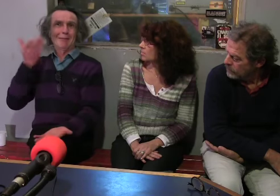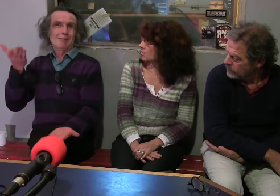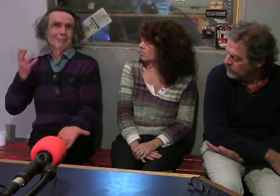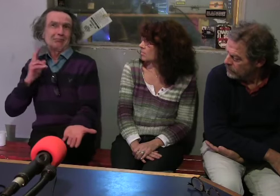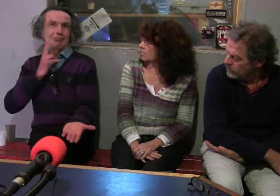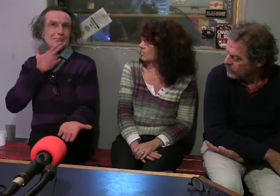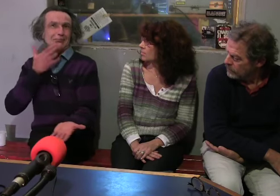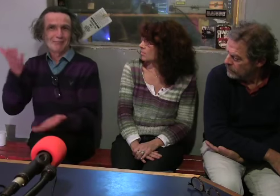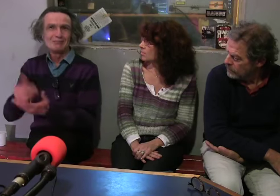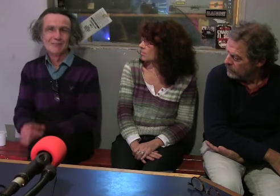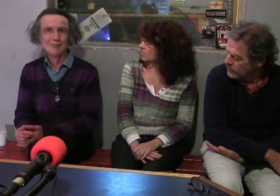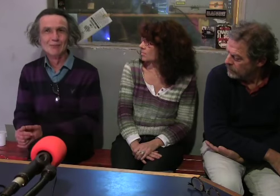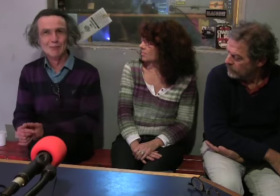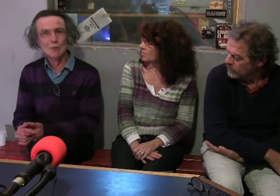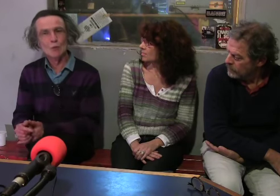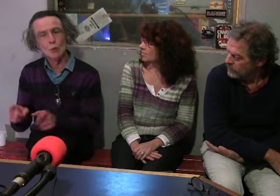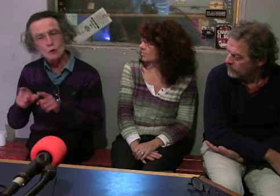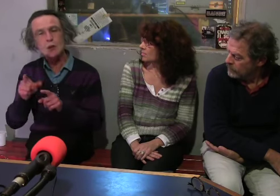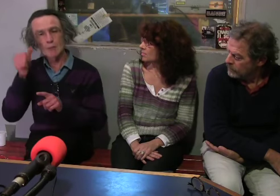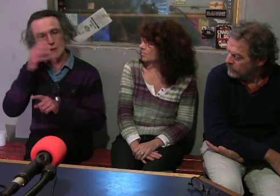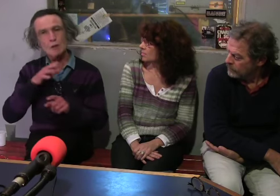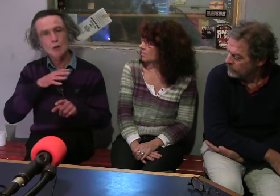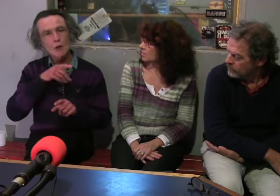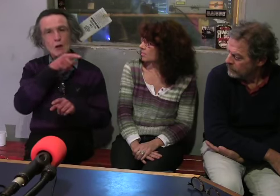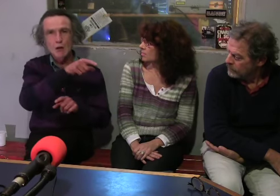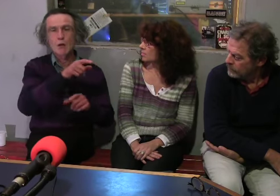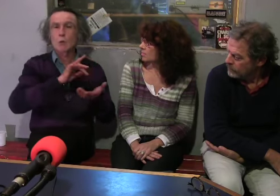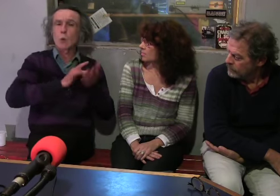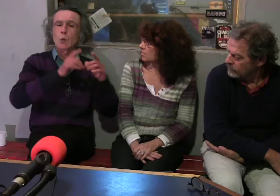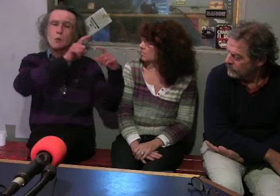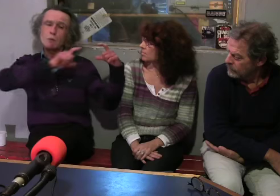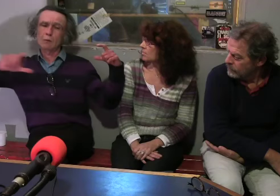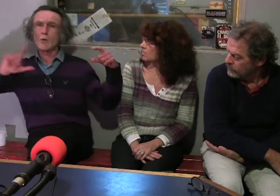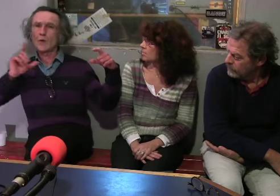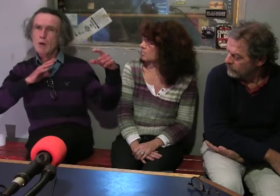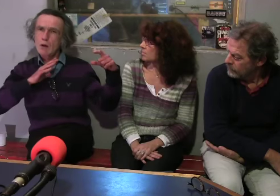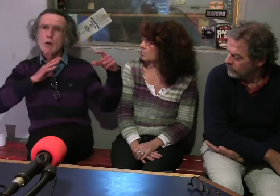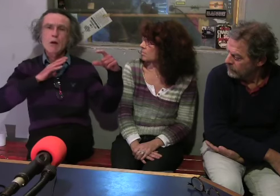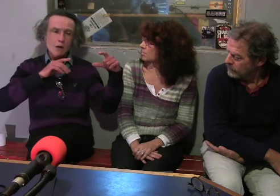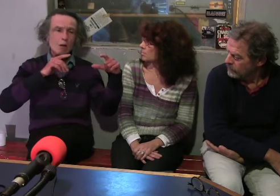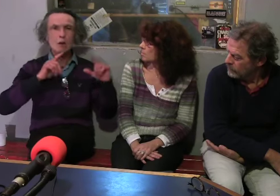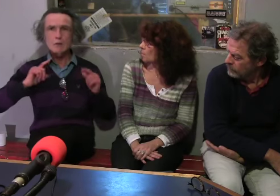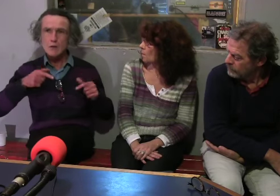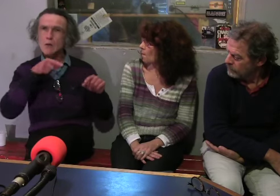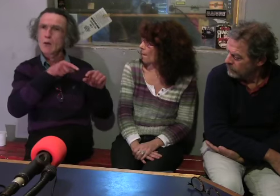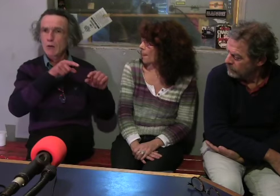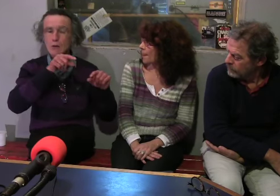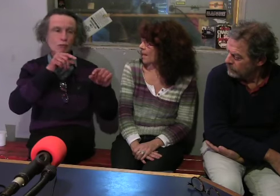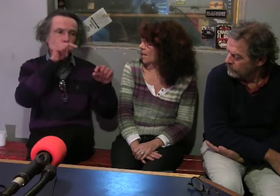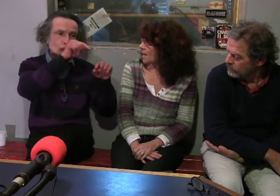on regarde la Suède, on se dit c'est un petit peu la perfection. Aux États-Unis également, pas dans tous les États, mais un